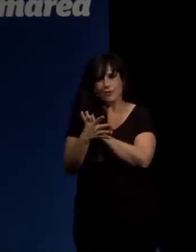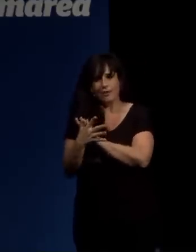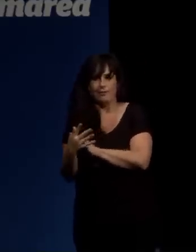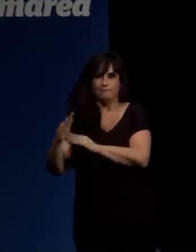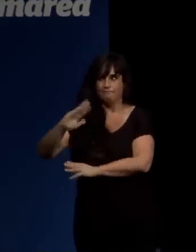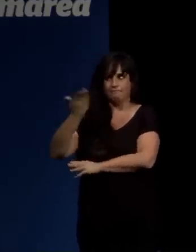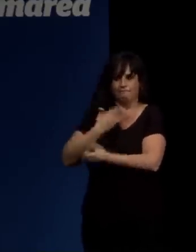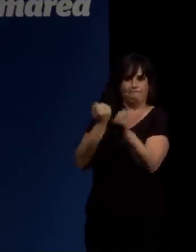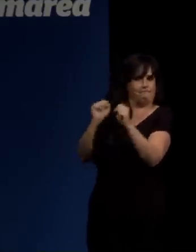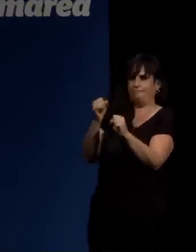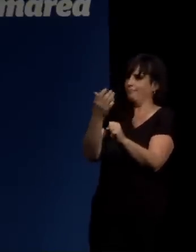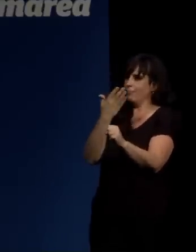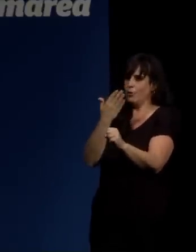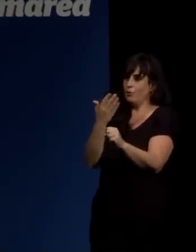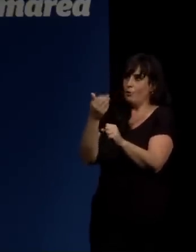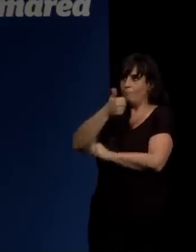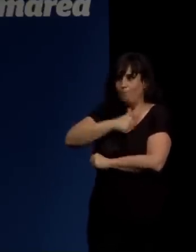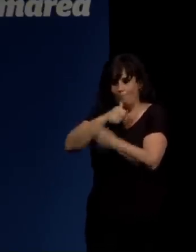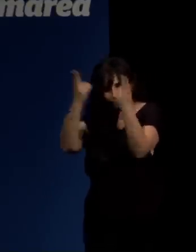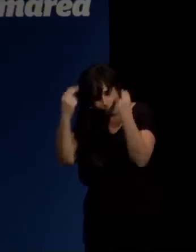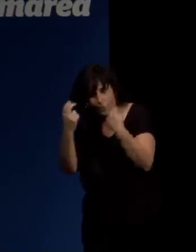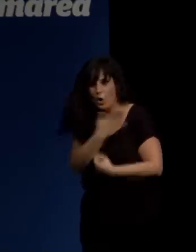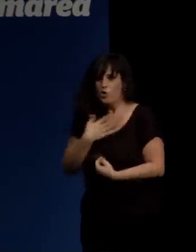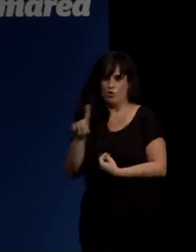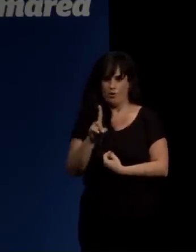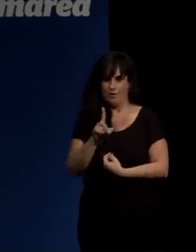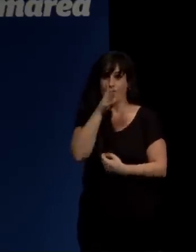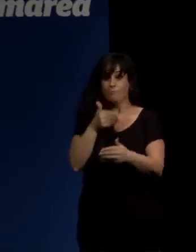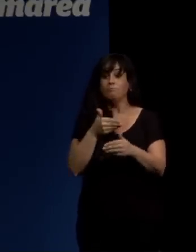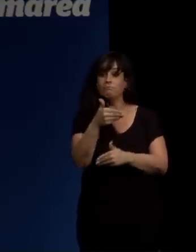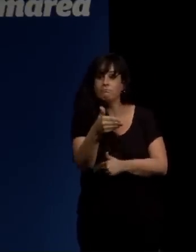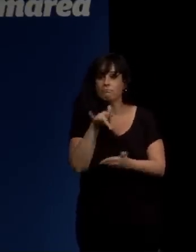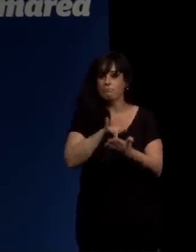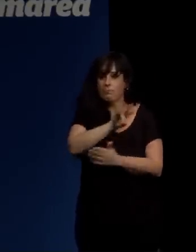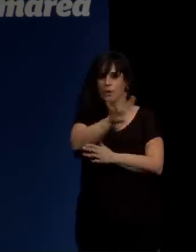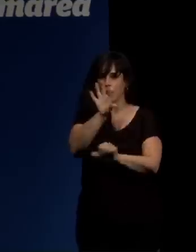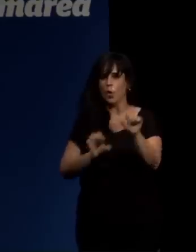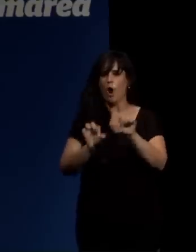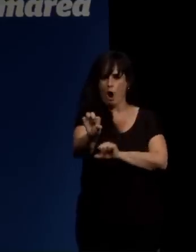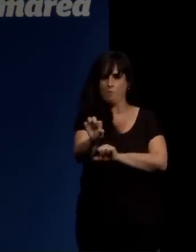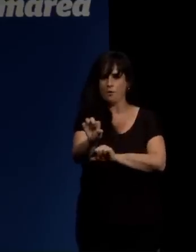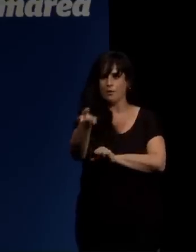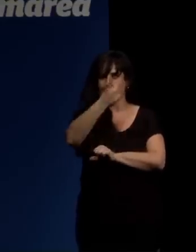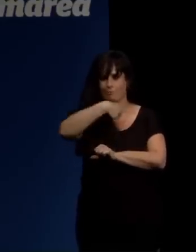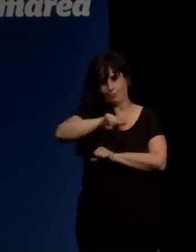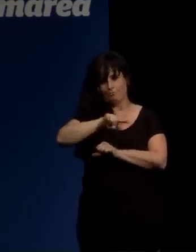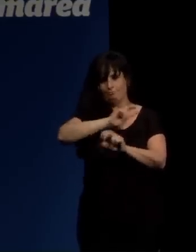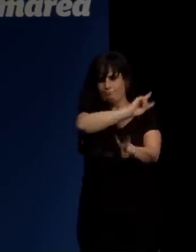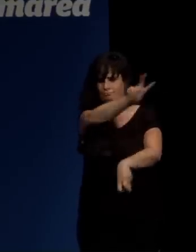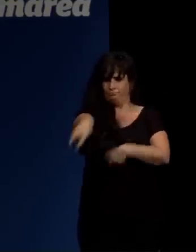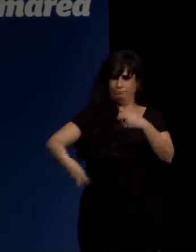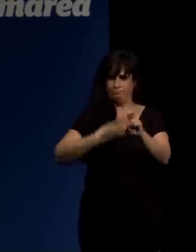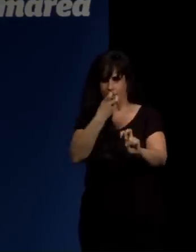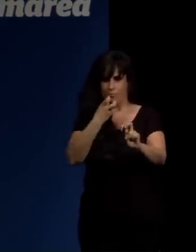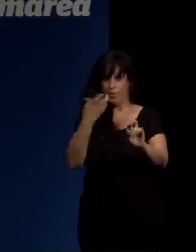súditos, menos aínda en ovellas, a partir do 25 de setembro, non só vai haber unha remuda de